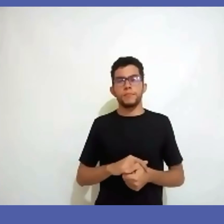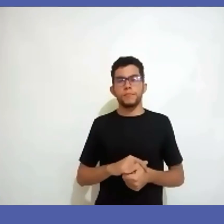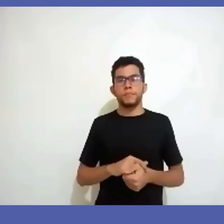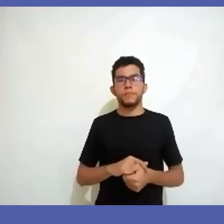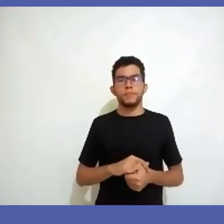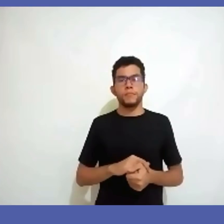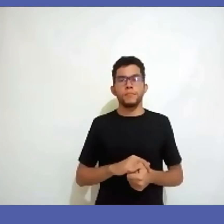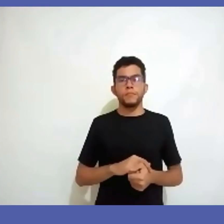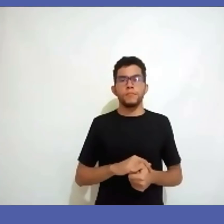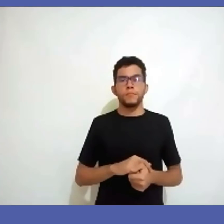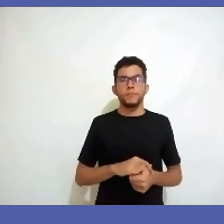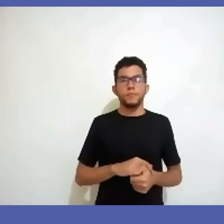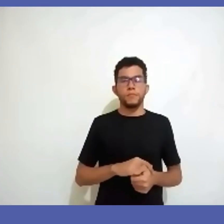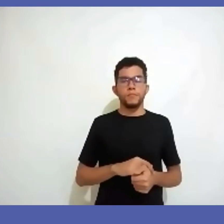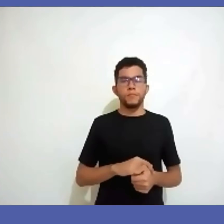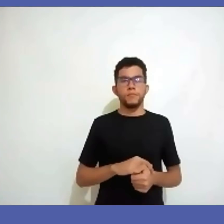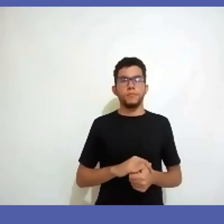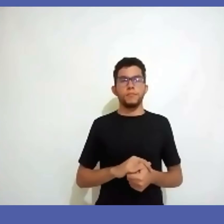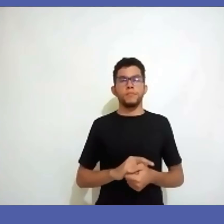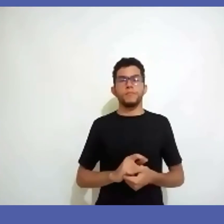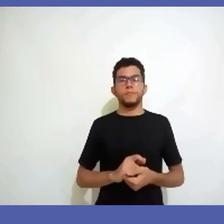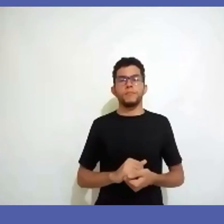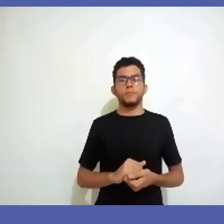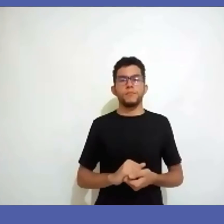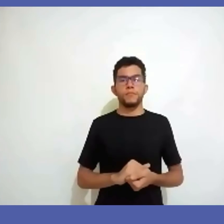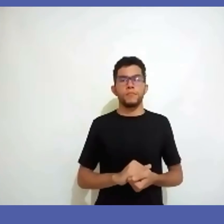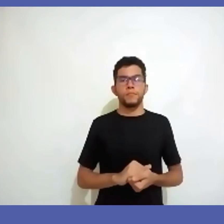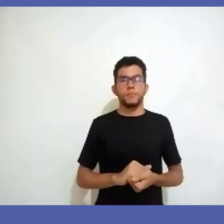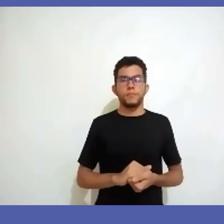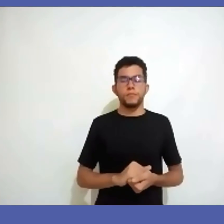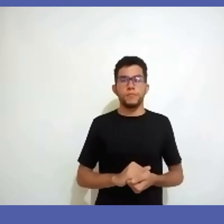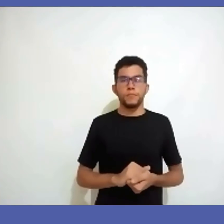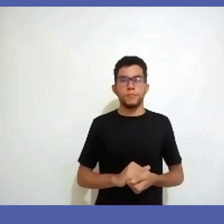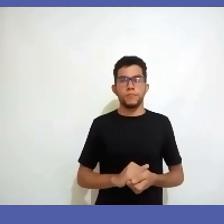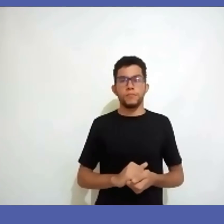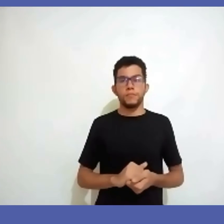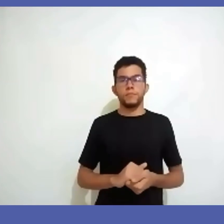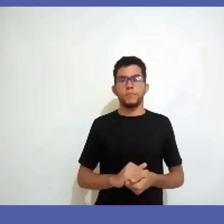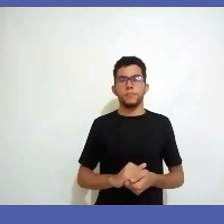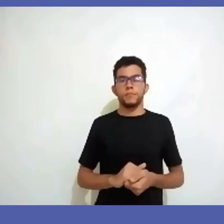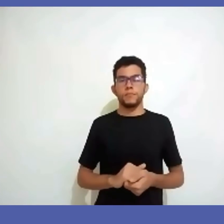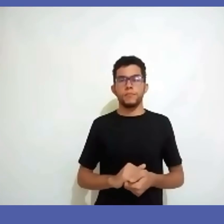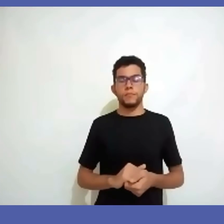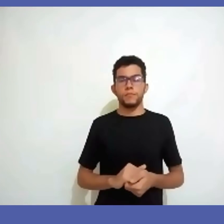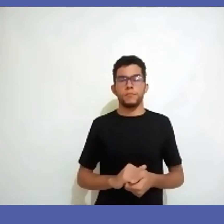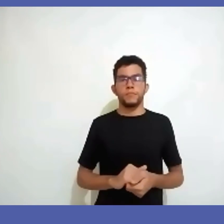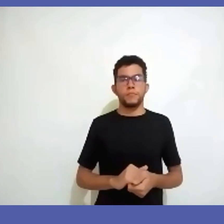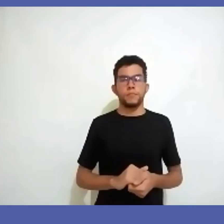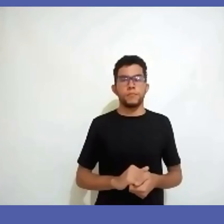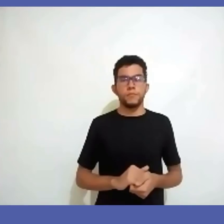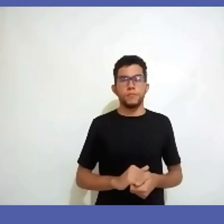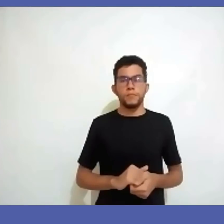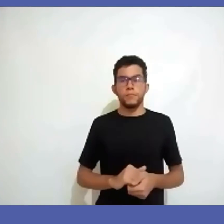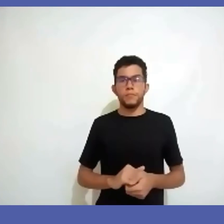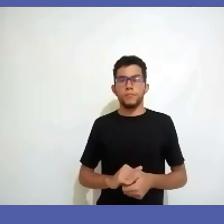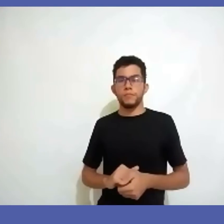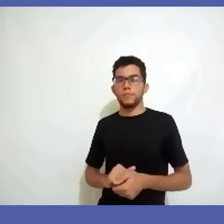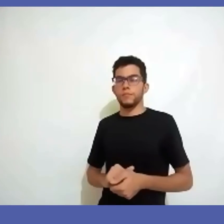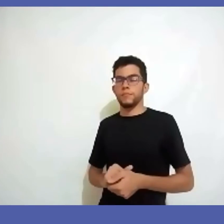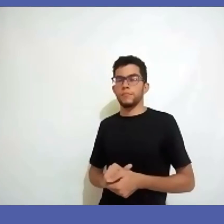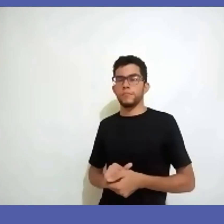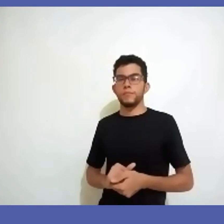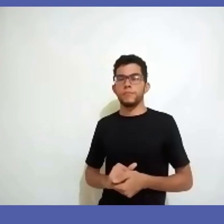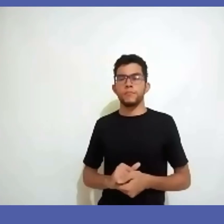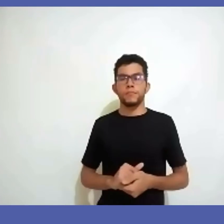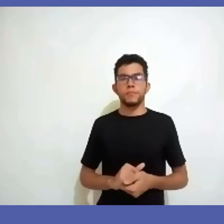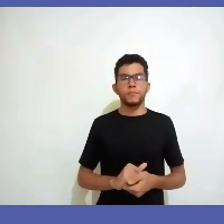Então, vamos lá. Versículo 34, vamos lá, onde estamos? Mateus 24, agora vou andar mais